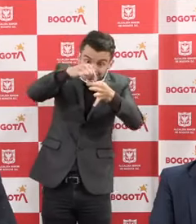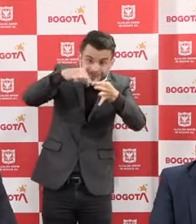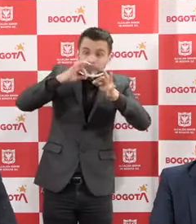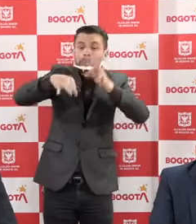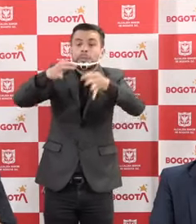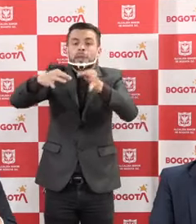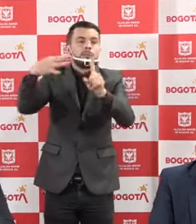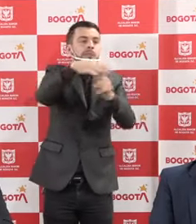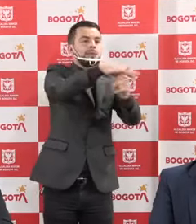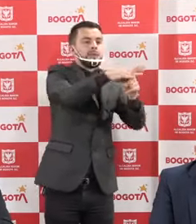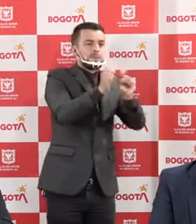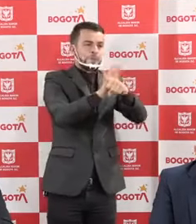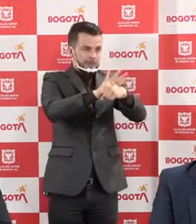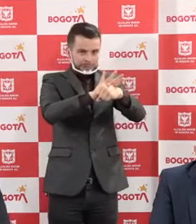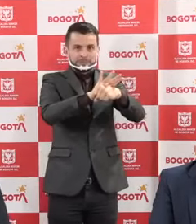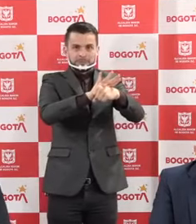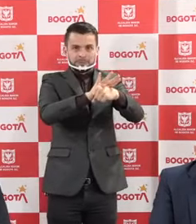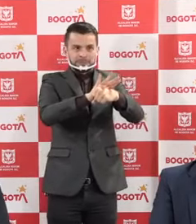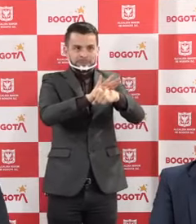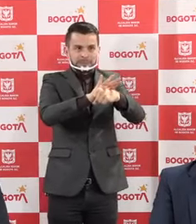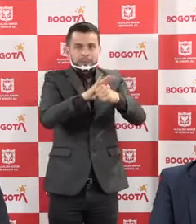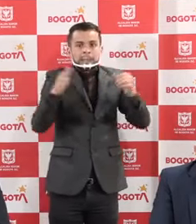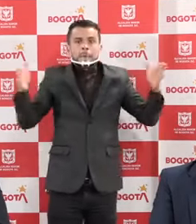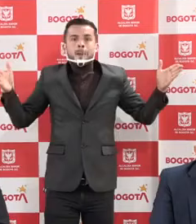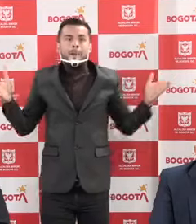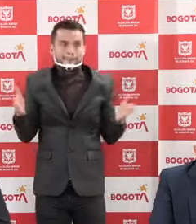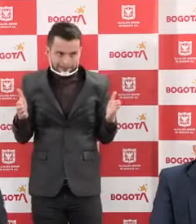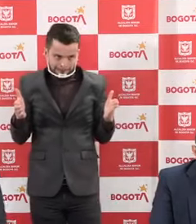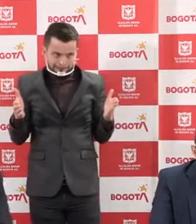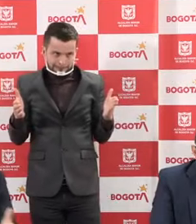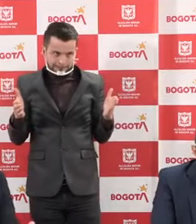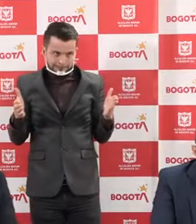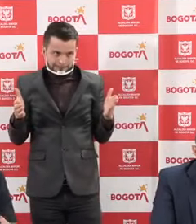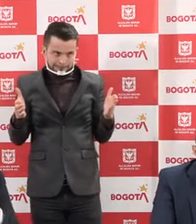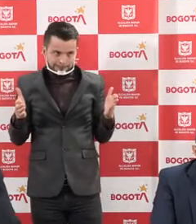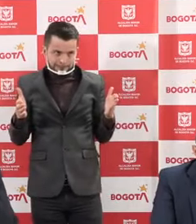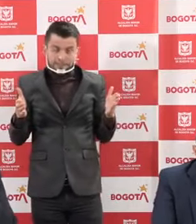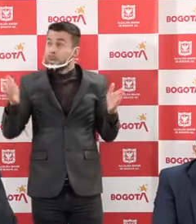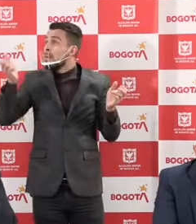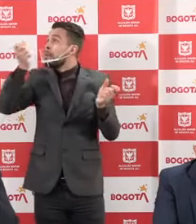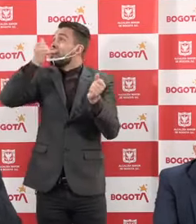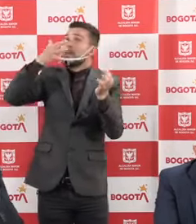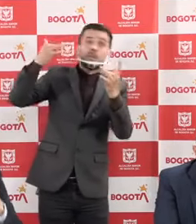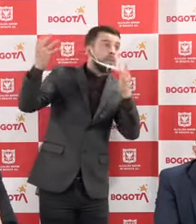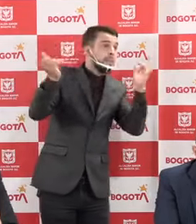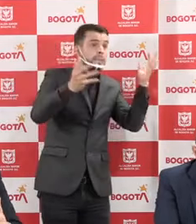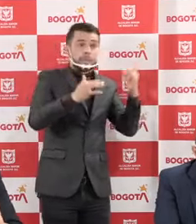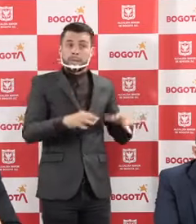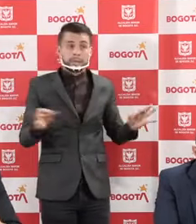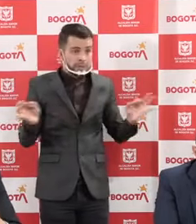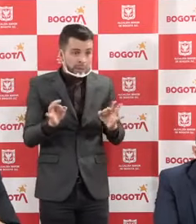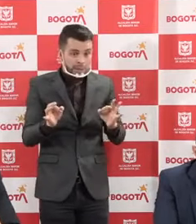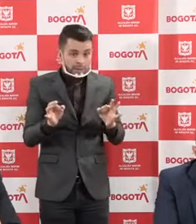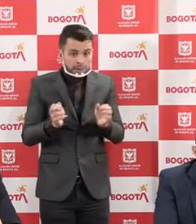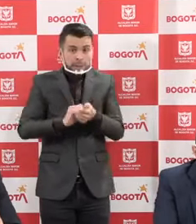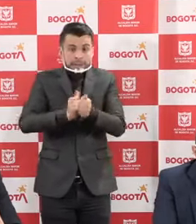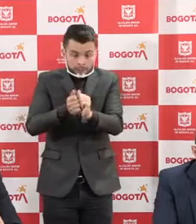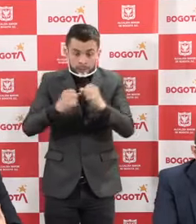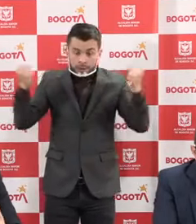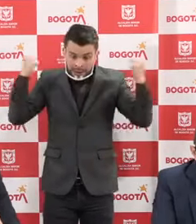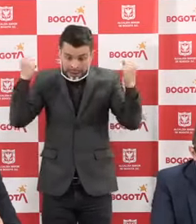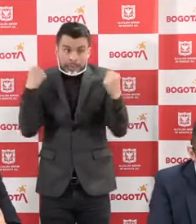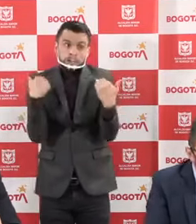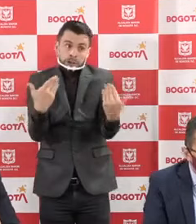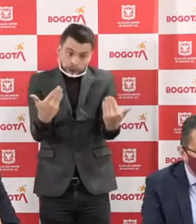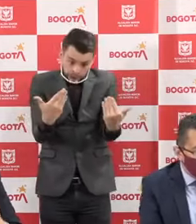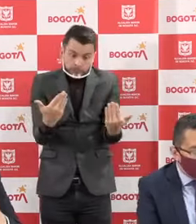personas si esto ocurre en espacios cerrados sin buena ventilación el deporte que es una